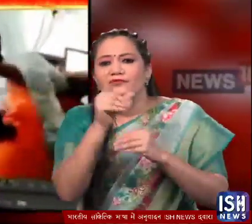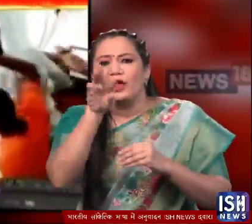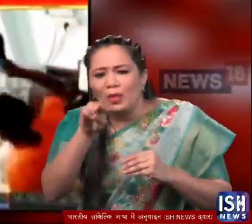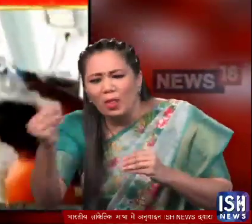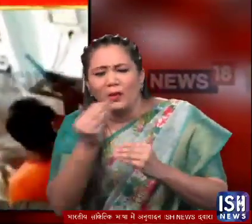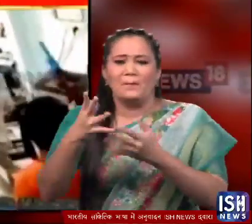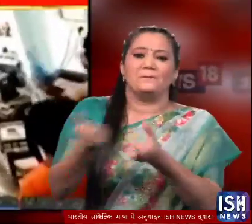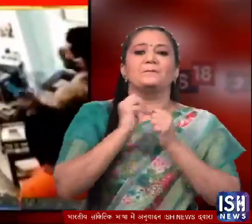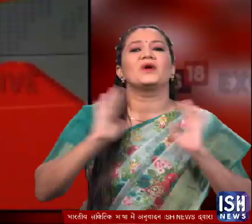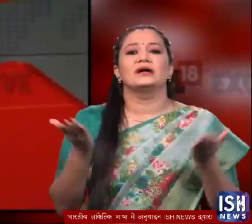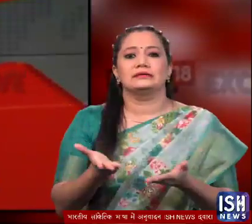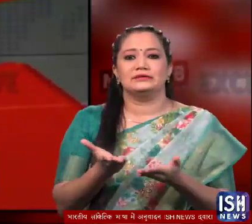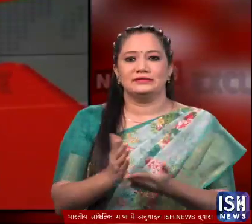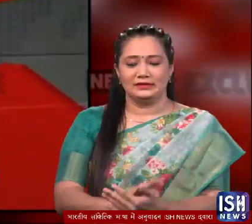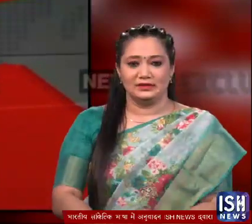ही लग पाए।